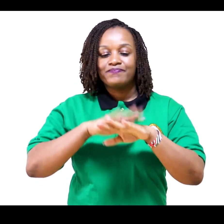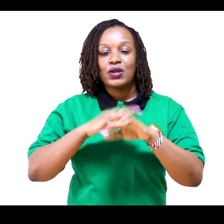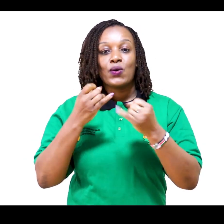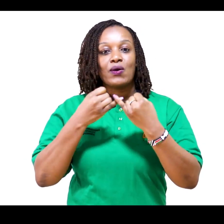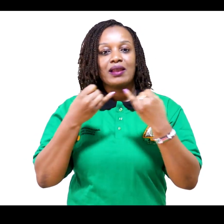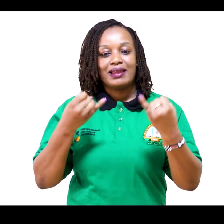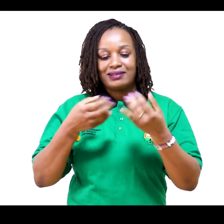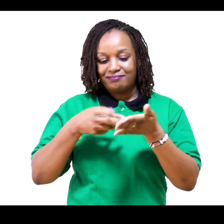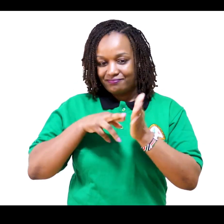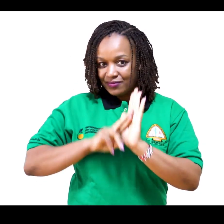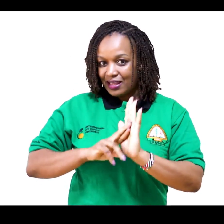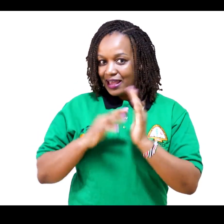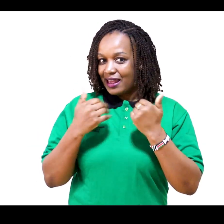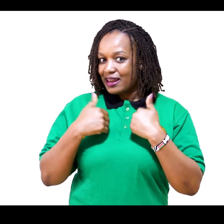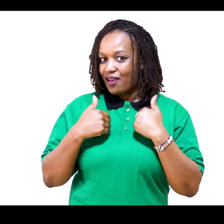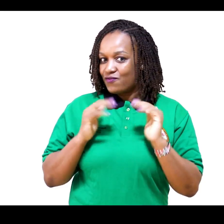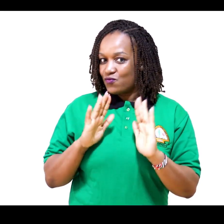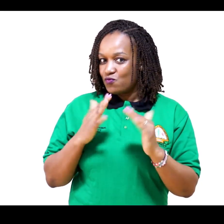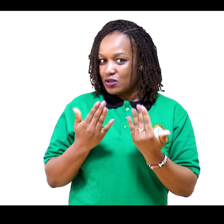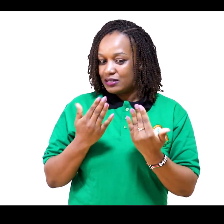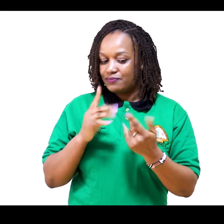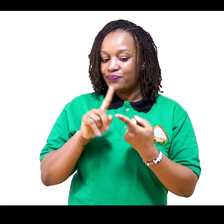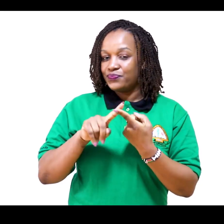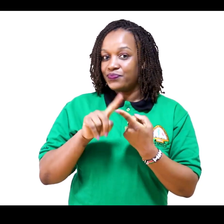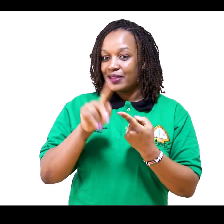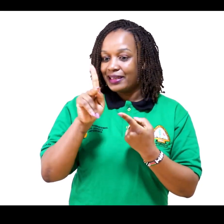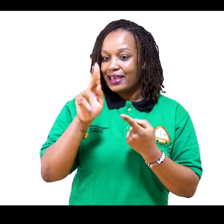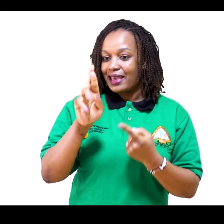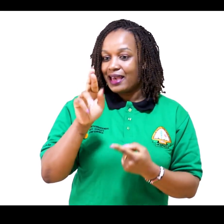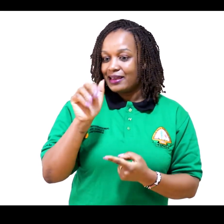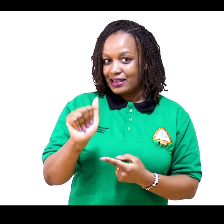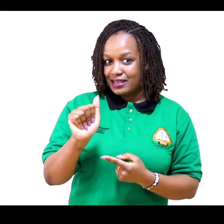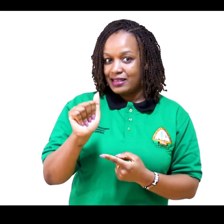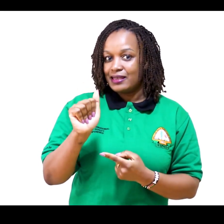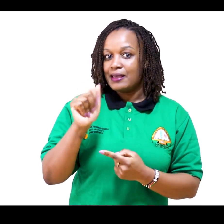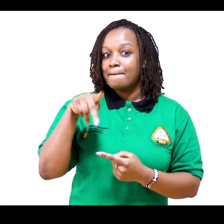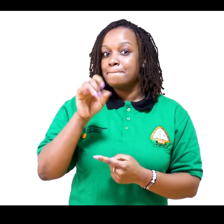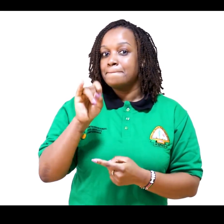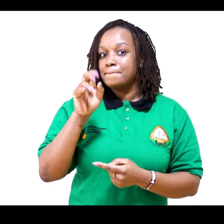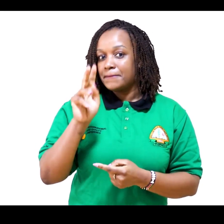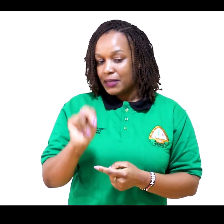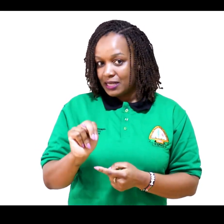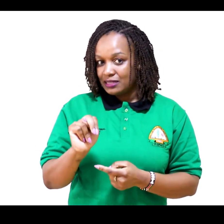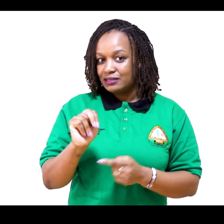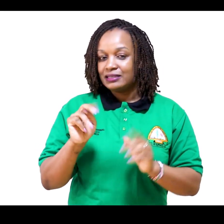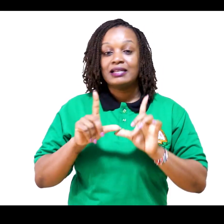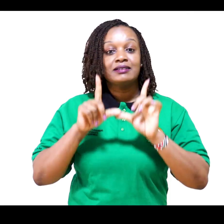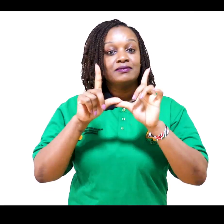kufanya ombi la mtandaoni na awe na yafuatayo: PIN ya KRA, cheti cha